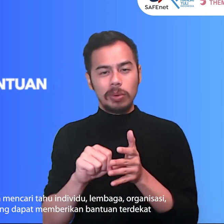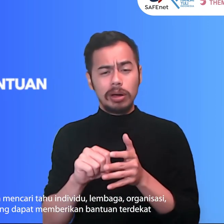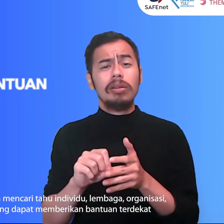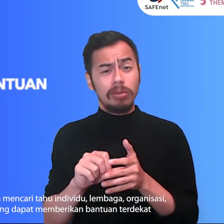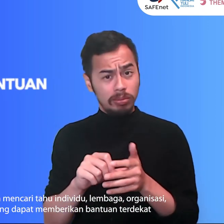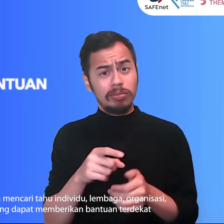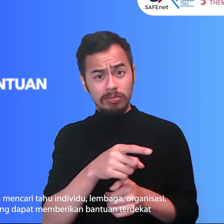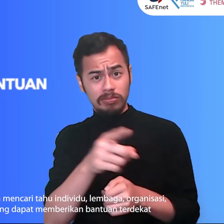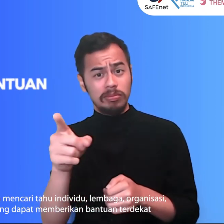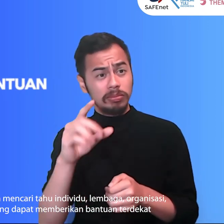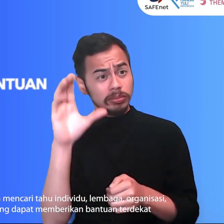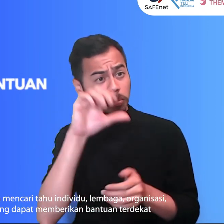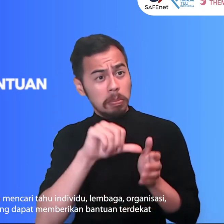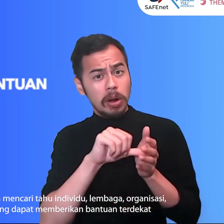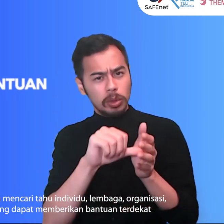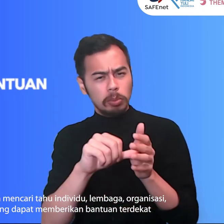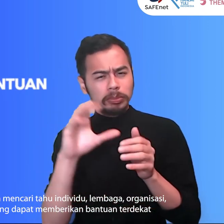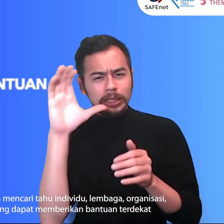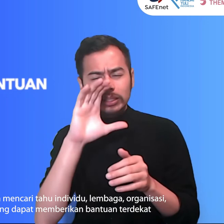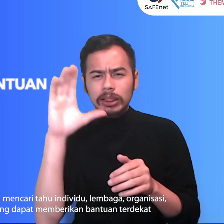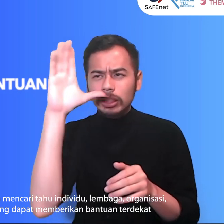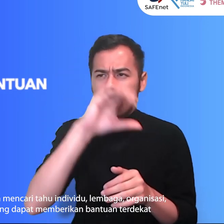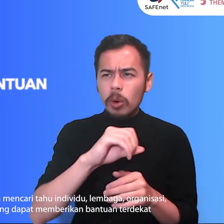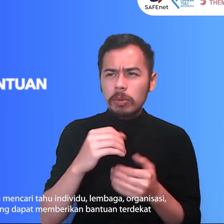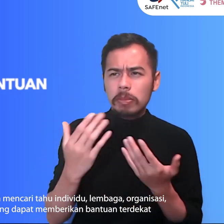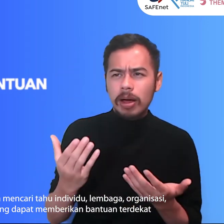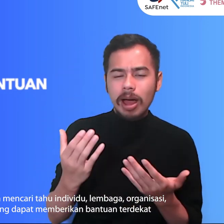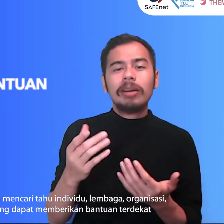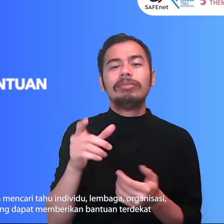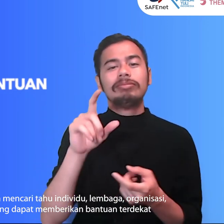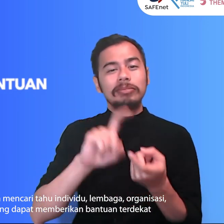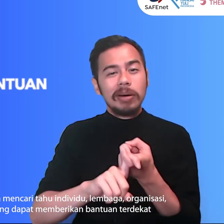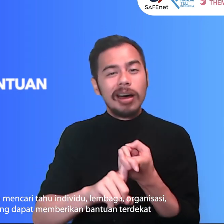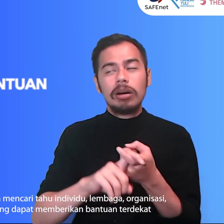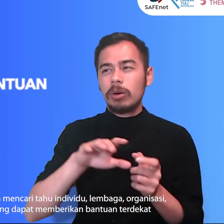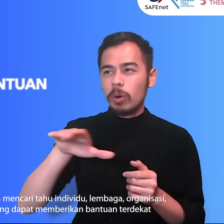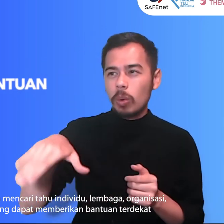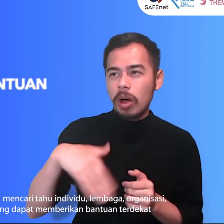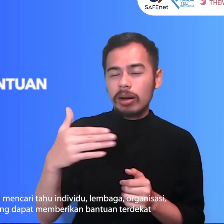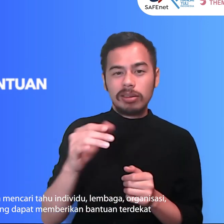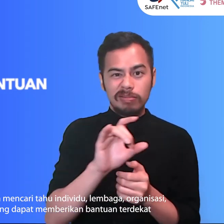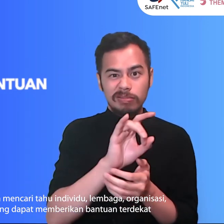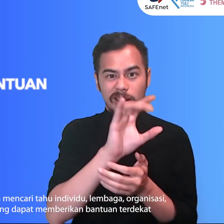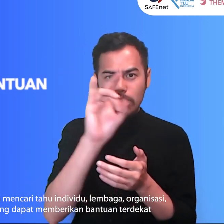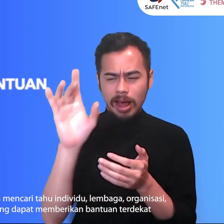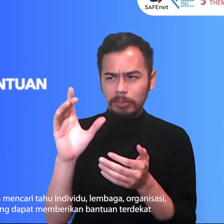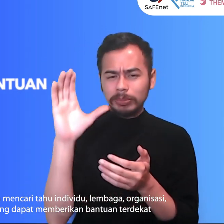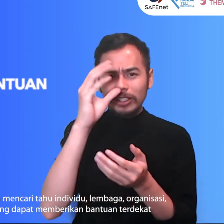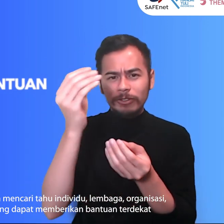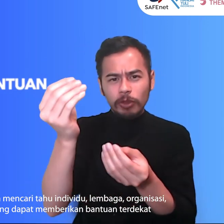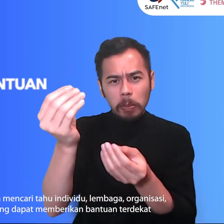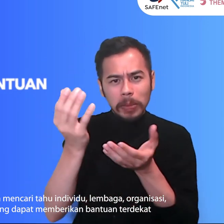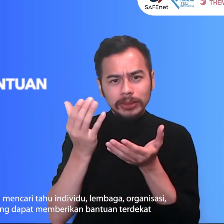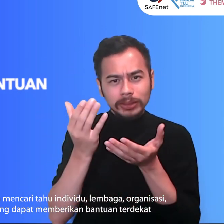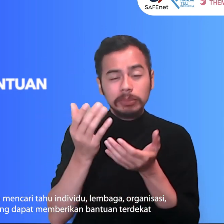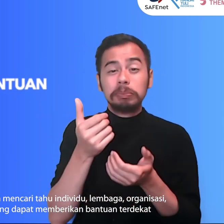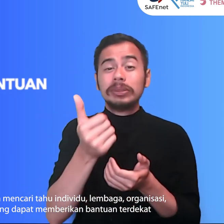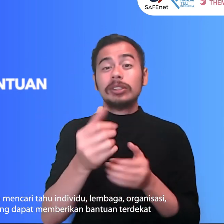paling baik dan aman untuk dilakukan diri tiga menghubungi bantuan dengan mencari tahu individu